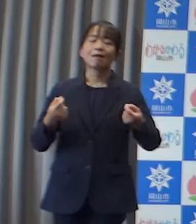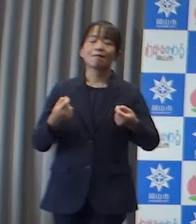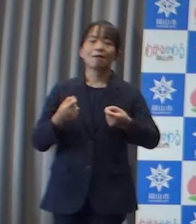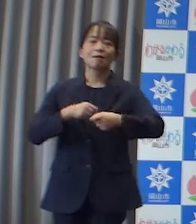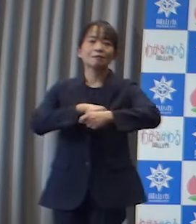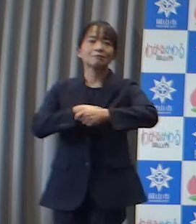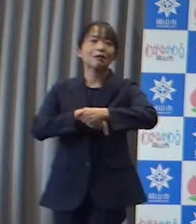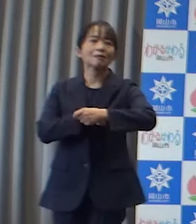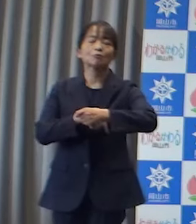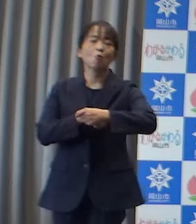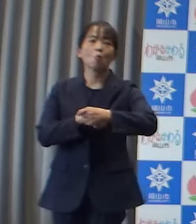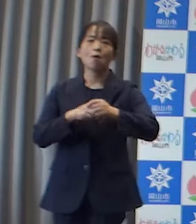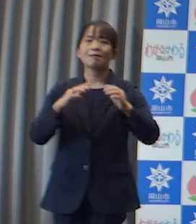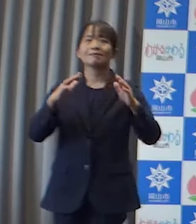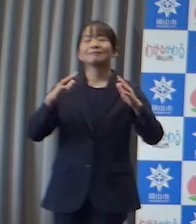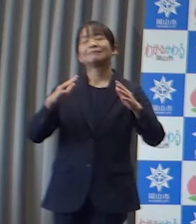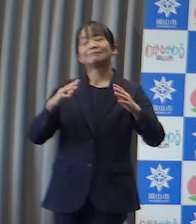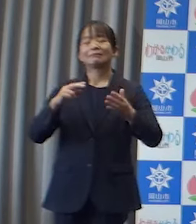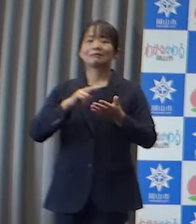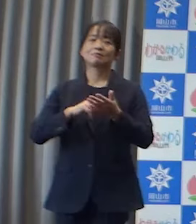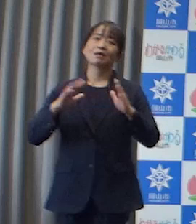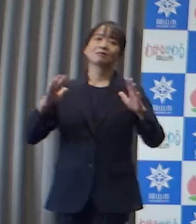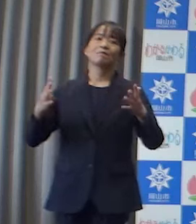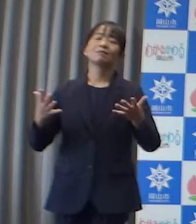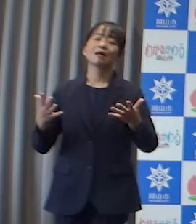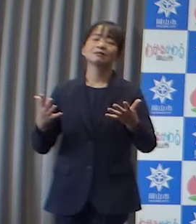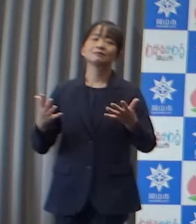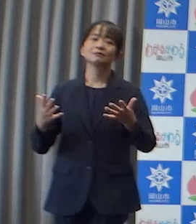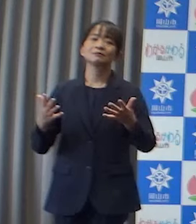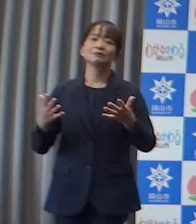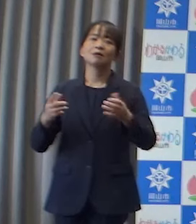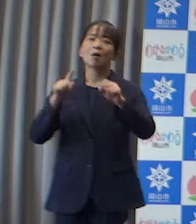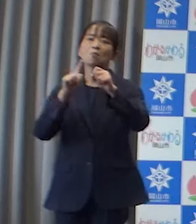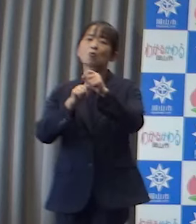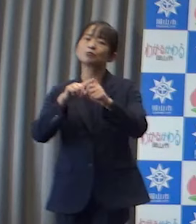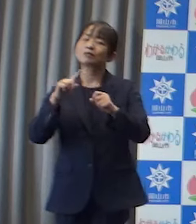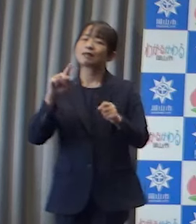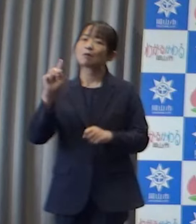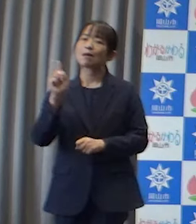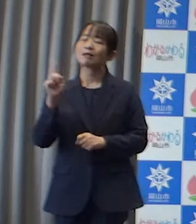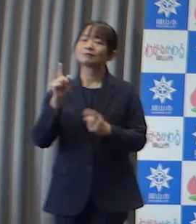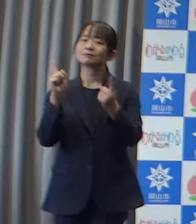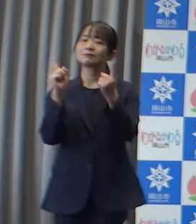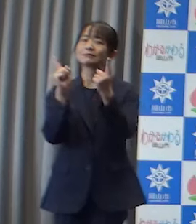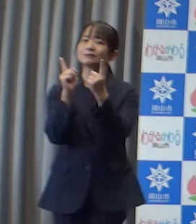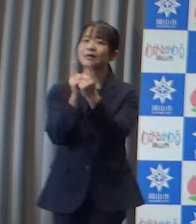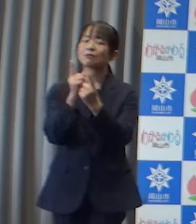ていうことに、なってくると思うんですが、そこは